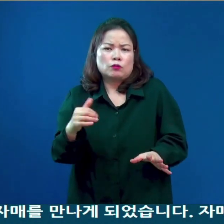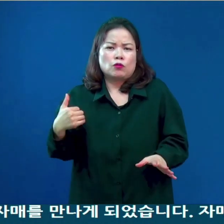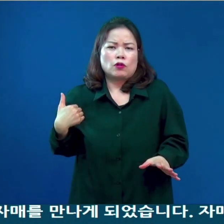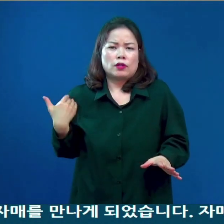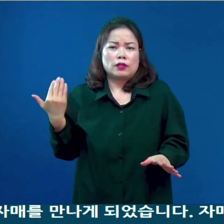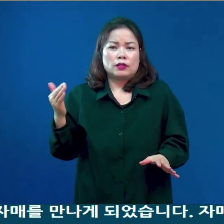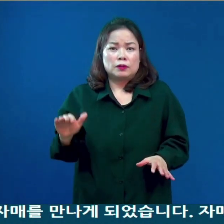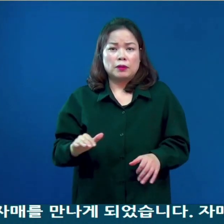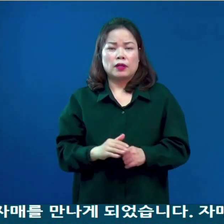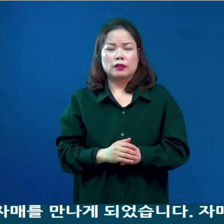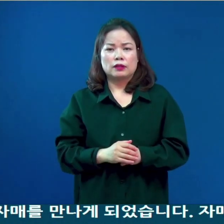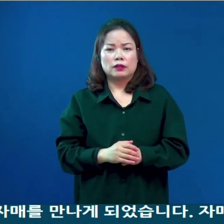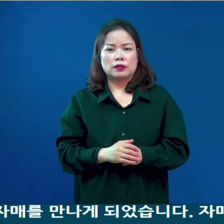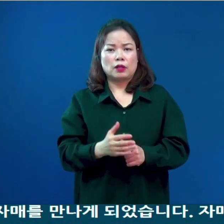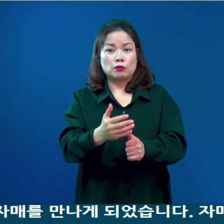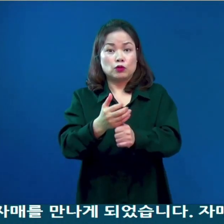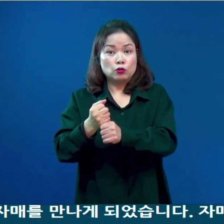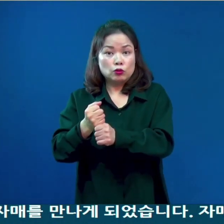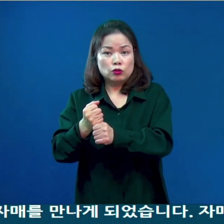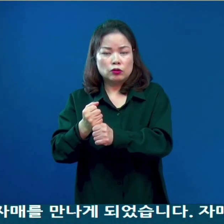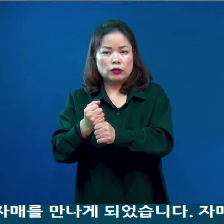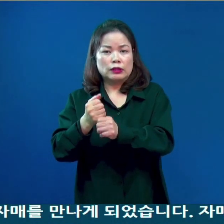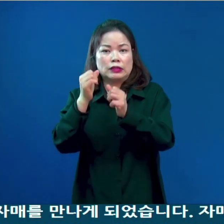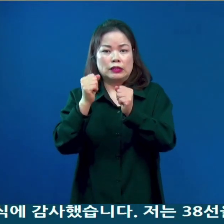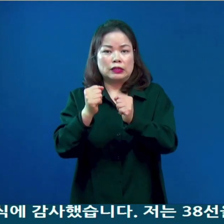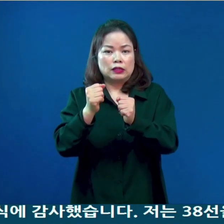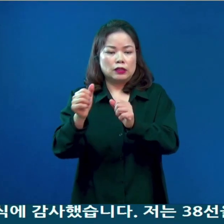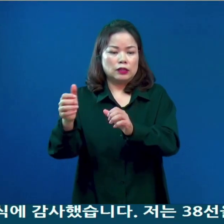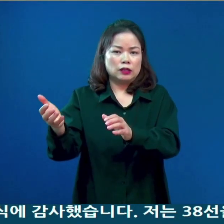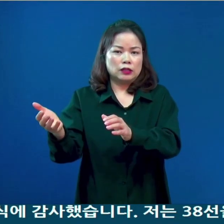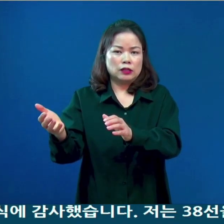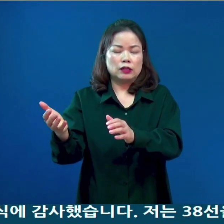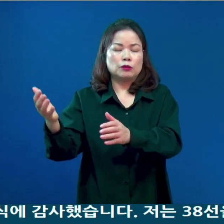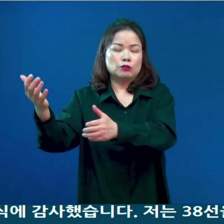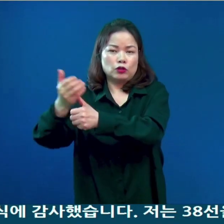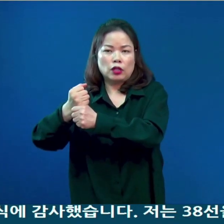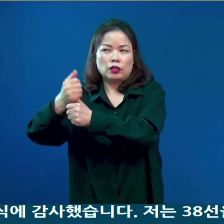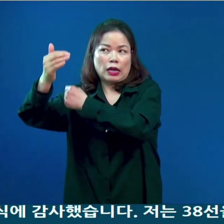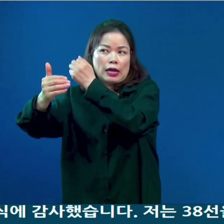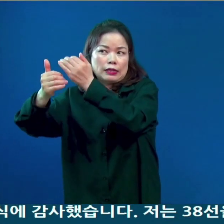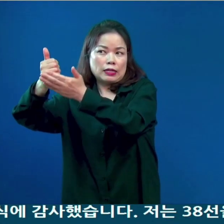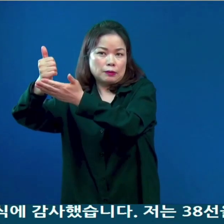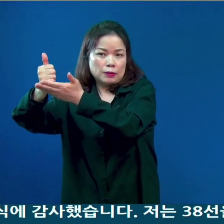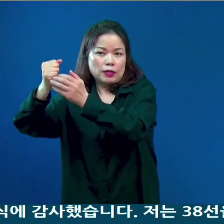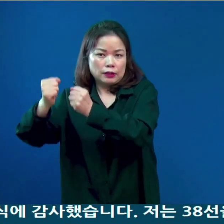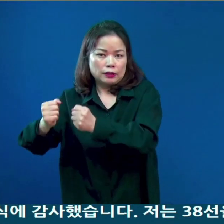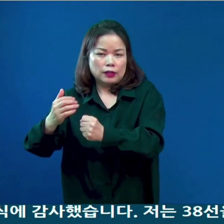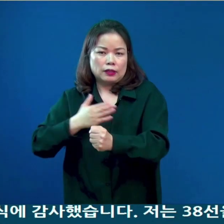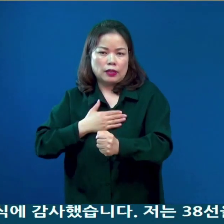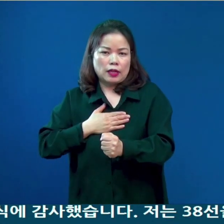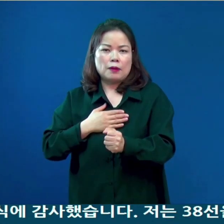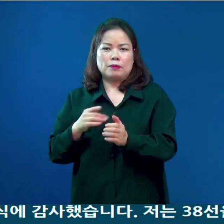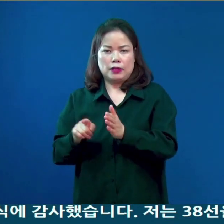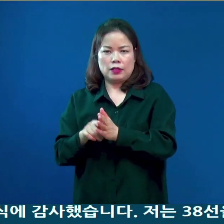몰랐겠지만 당신을 붙들어 주신 분이 계신데 그분이 내가 믿는